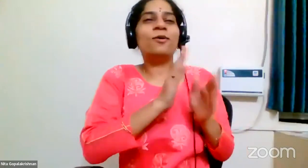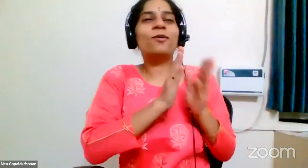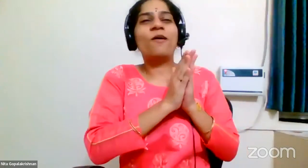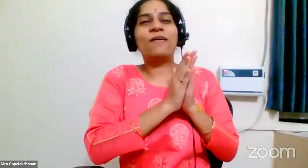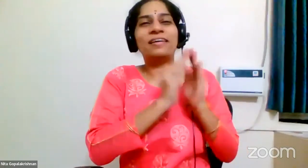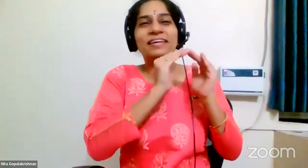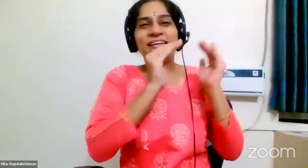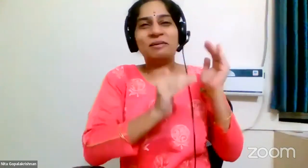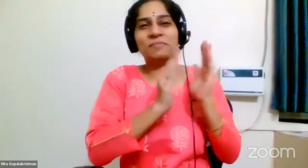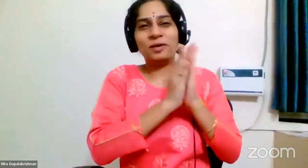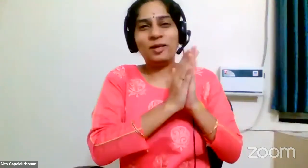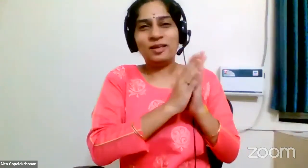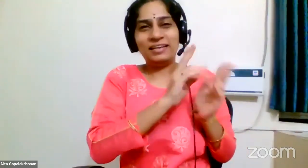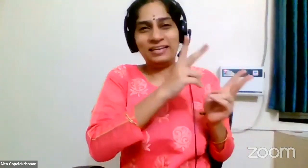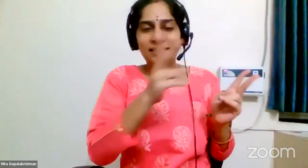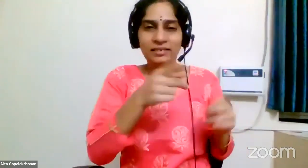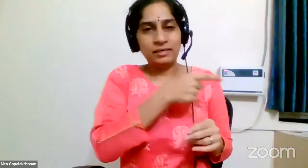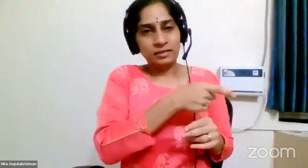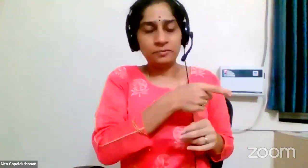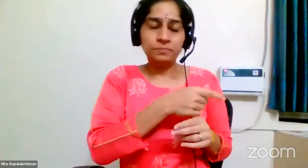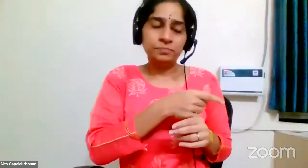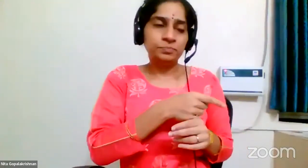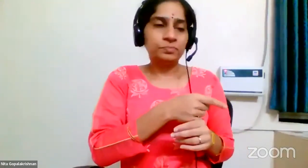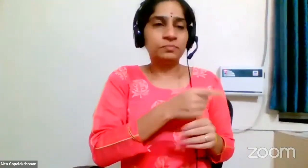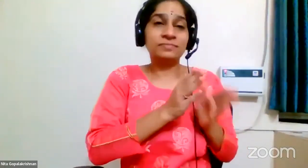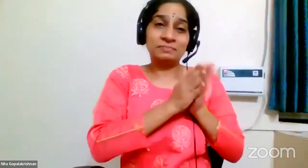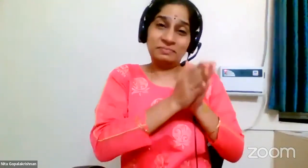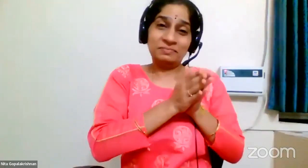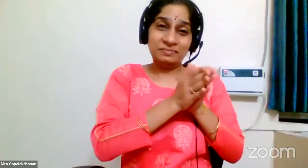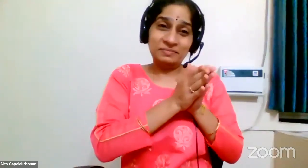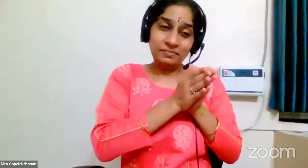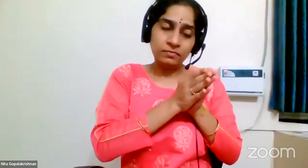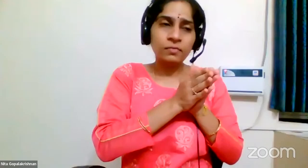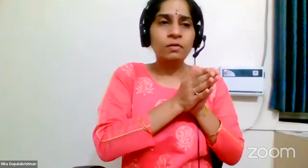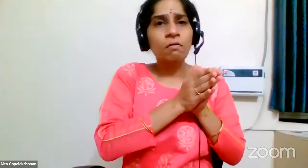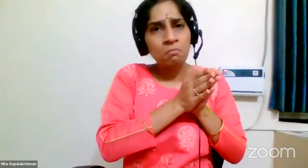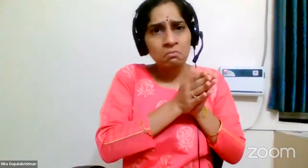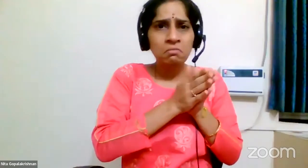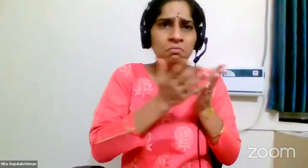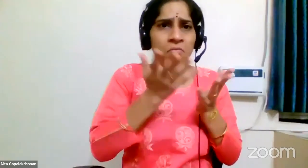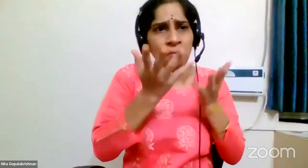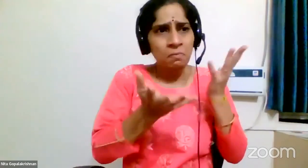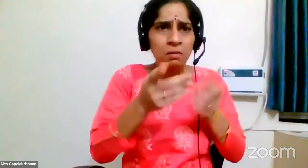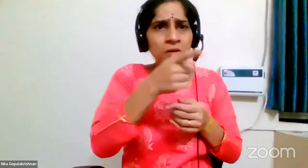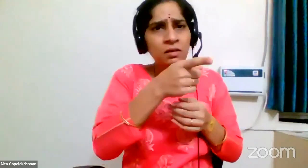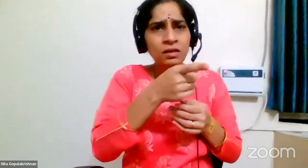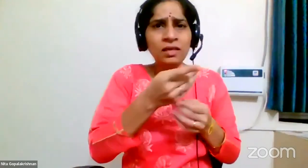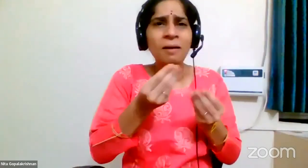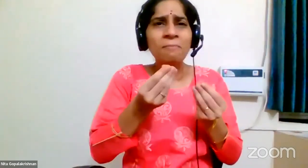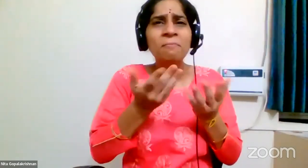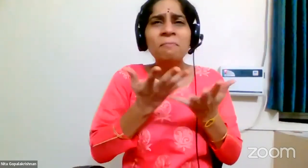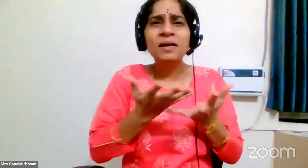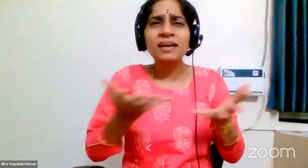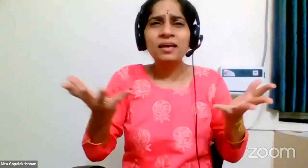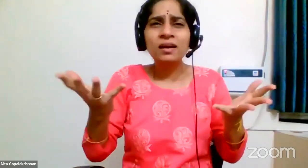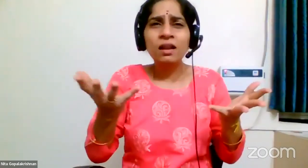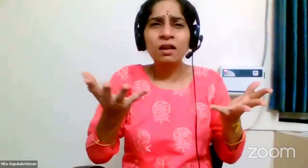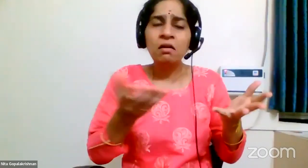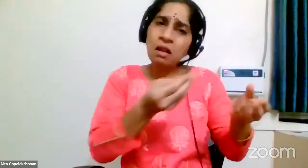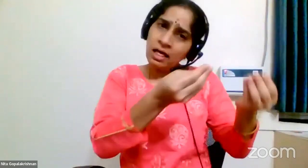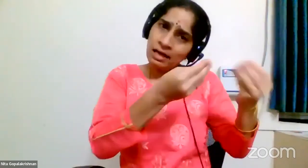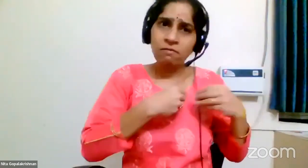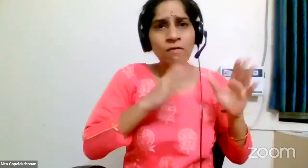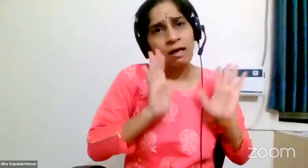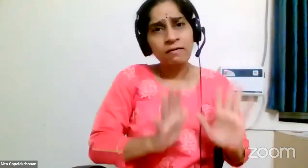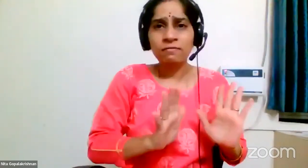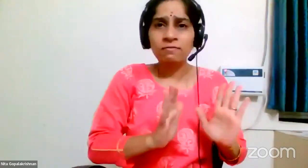वो आपको वो भौतिक वस्तु प्रदान कर देंगे, बहुत बहुत आसानी से आपको वो भौतिक वस्तु प्रदान कर देंगे। किंतु